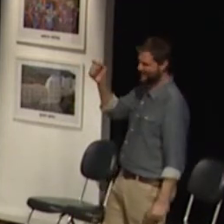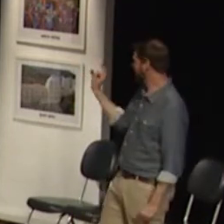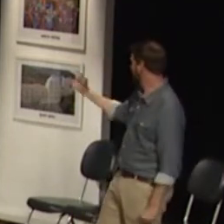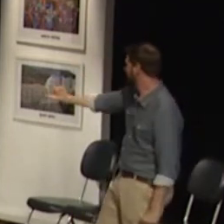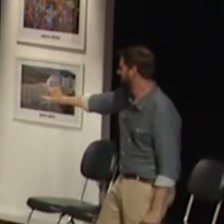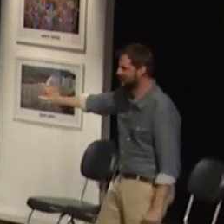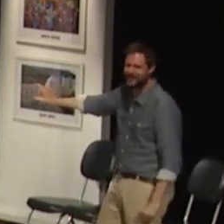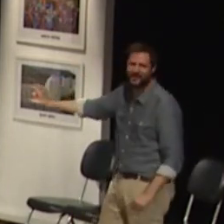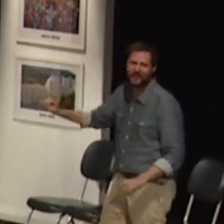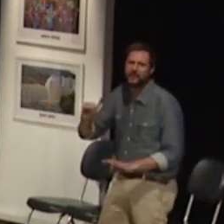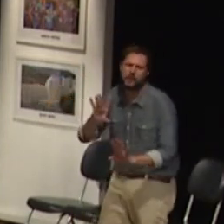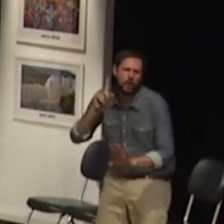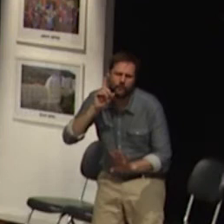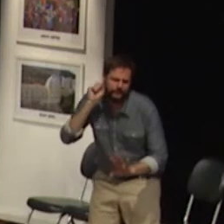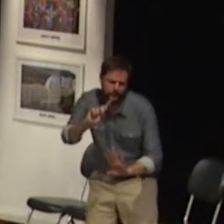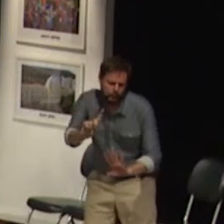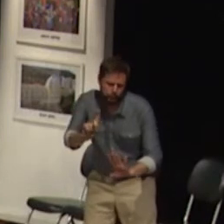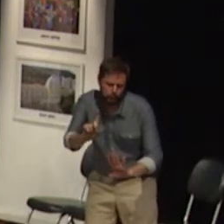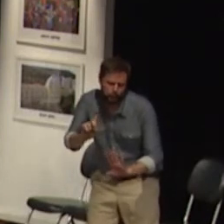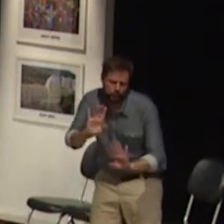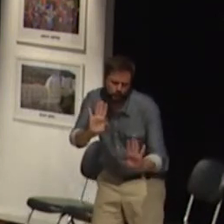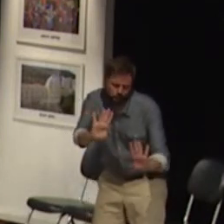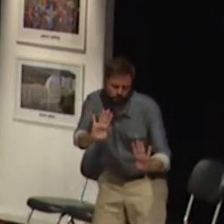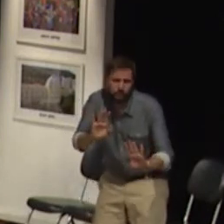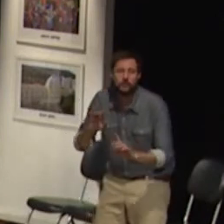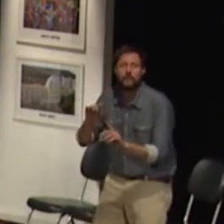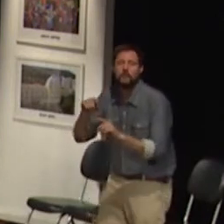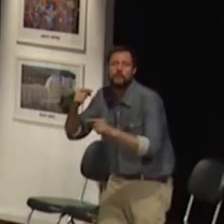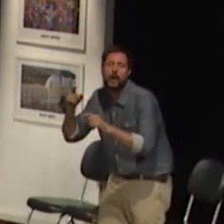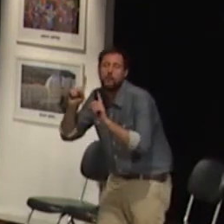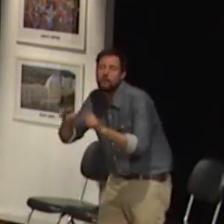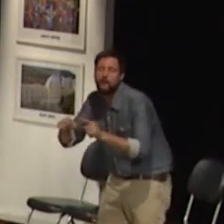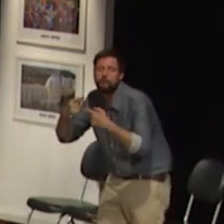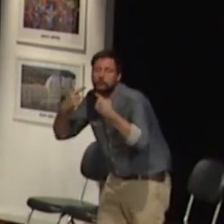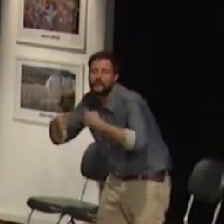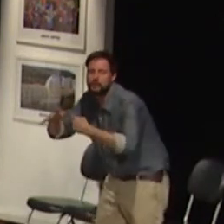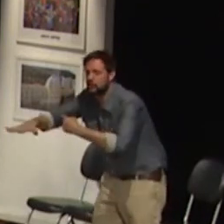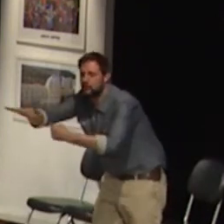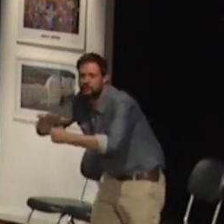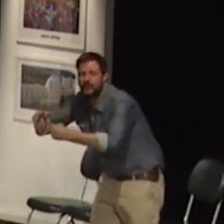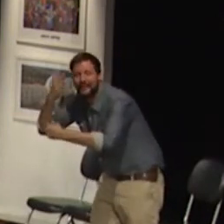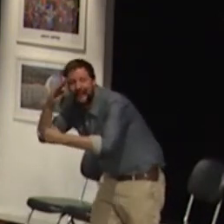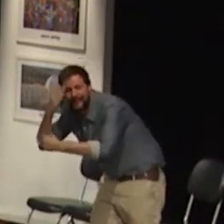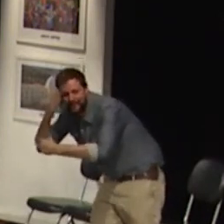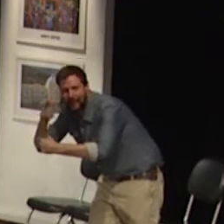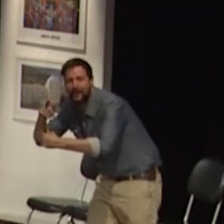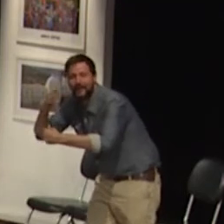surdo, né? E o pequeno não é o ouvinte. Mas é essa política que a gente